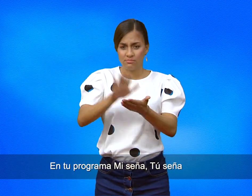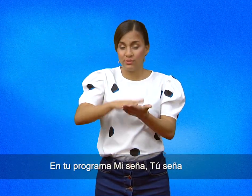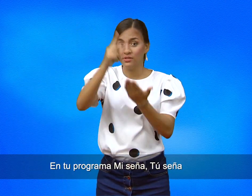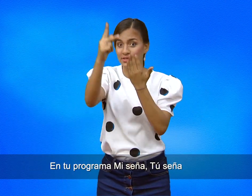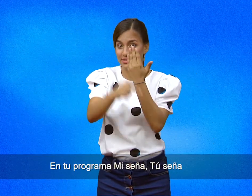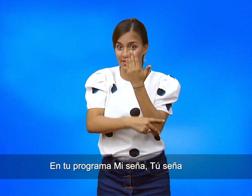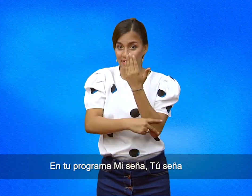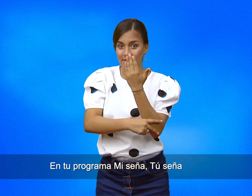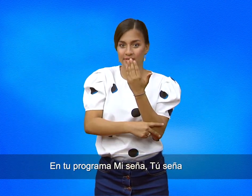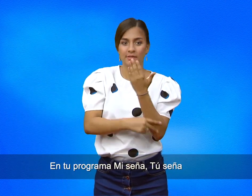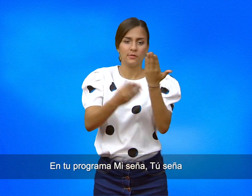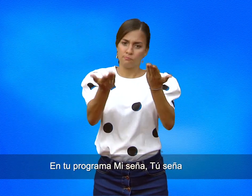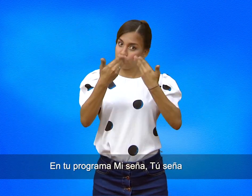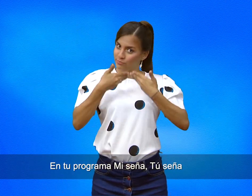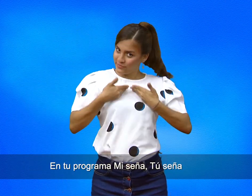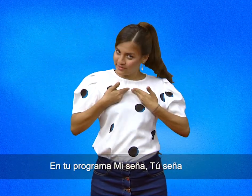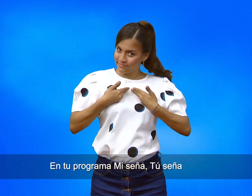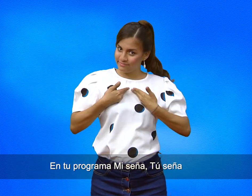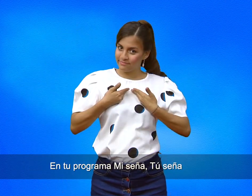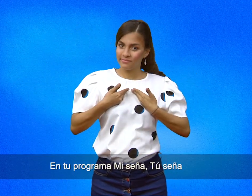programa, Mi Seña,